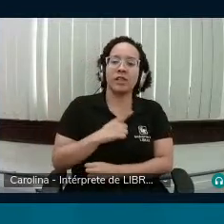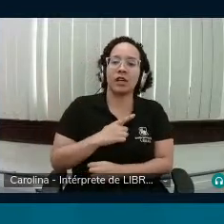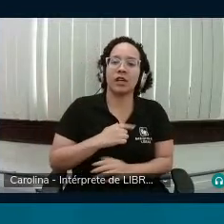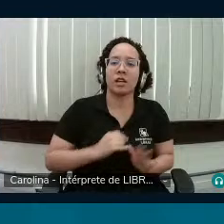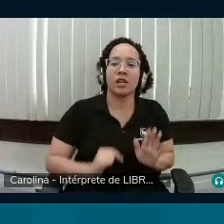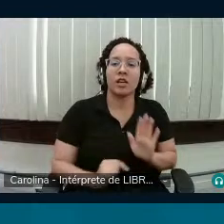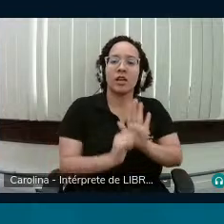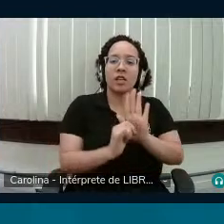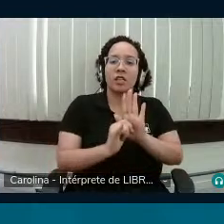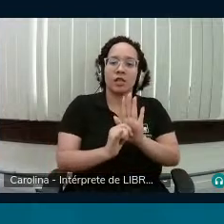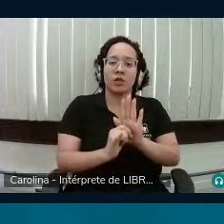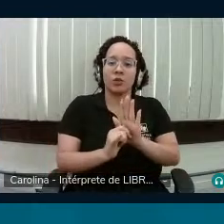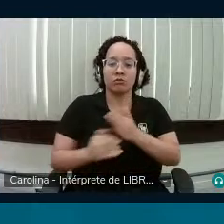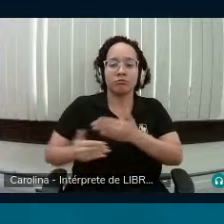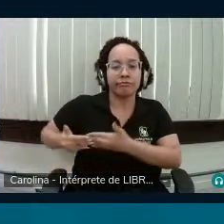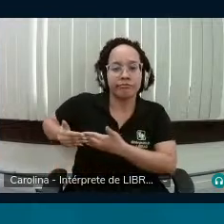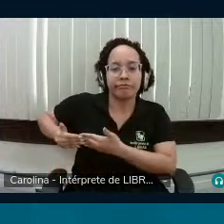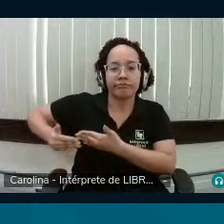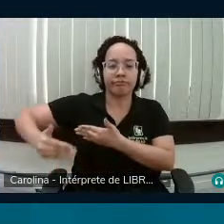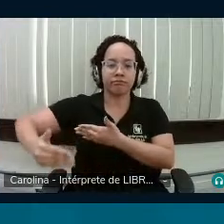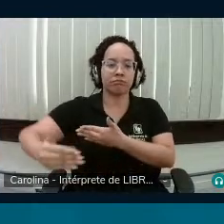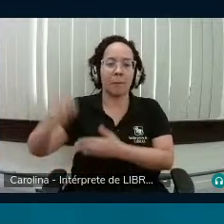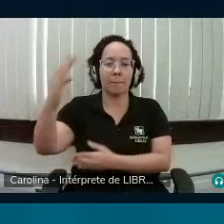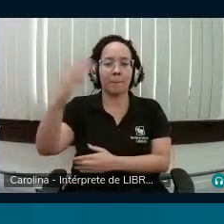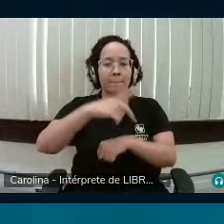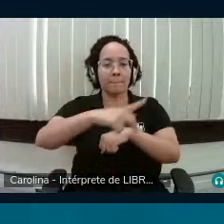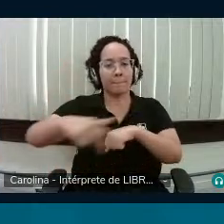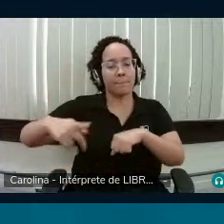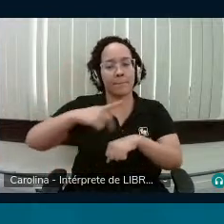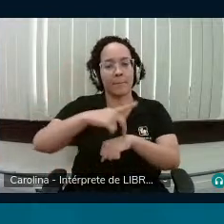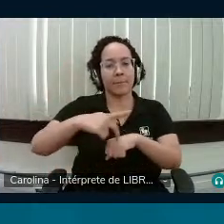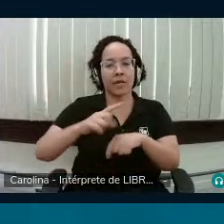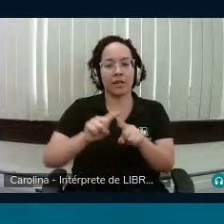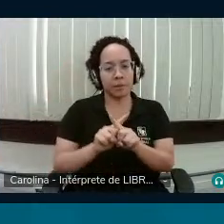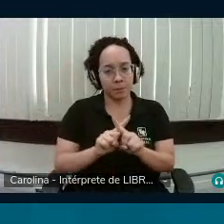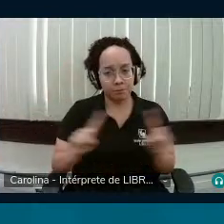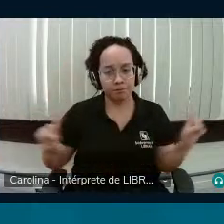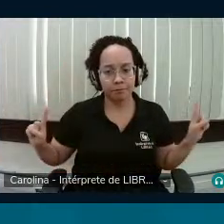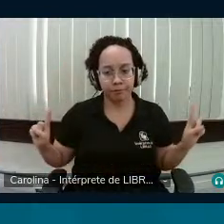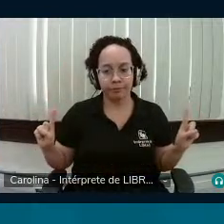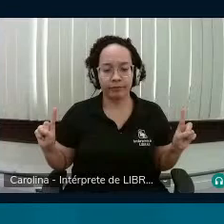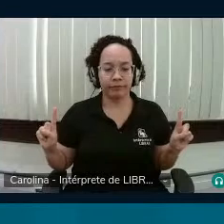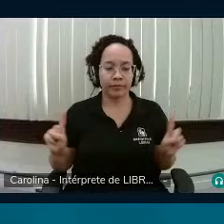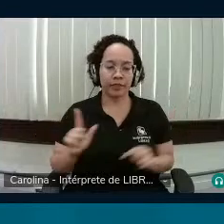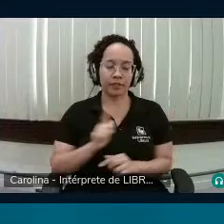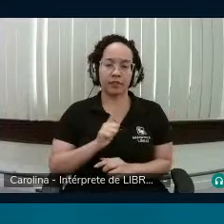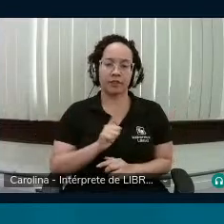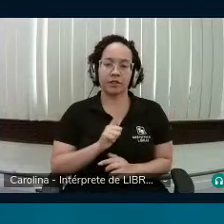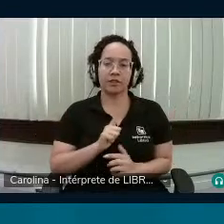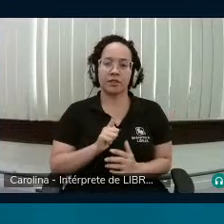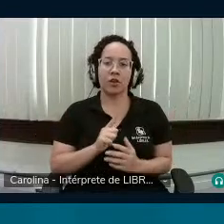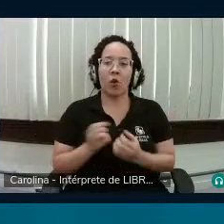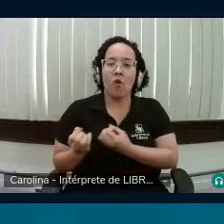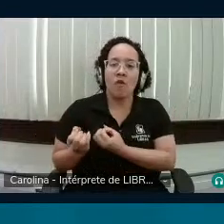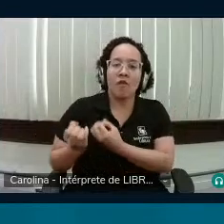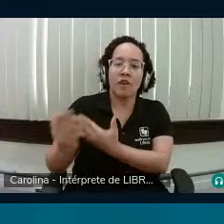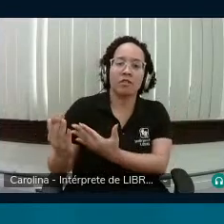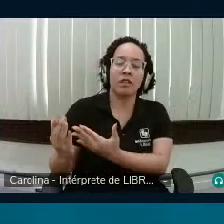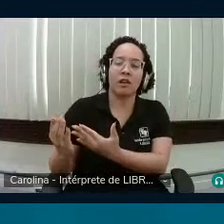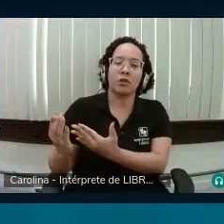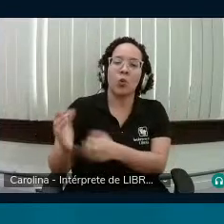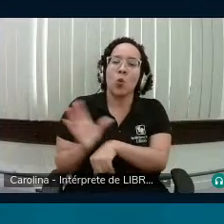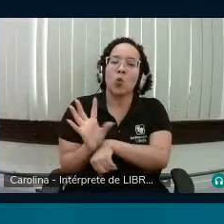identidades produtoras do país. E para os demais, seria então ofertado o ensino técnico